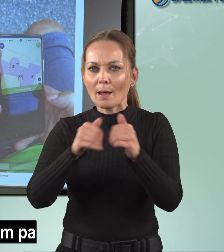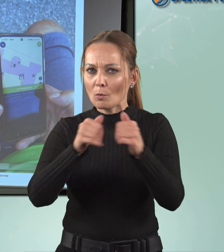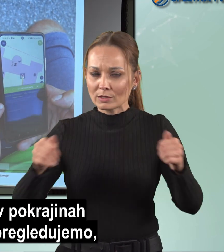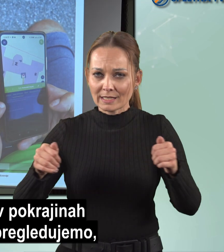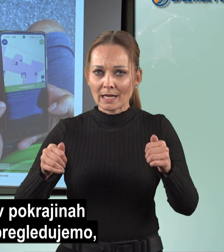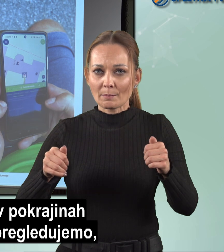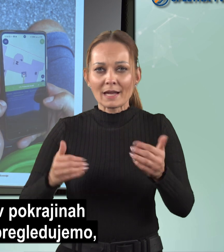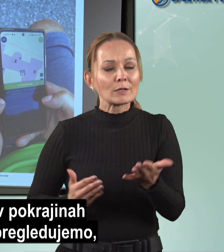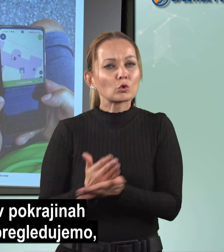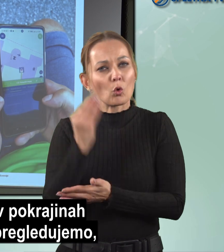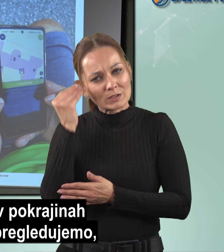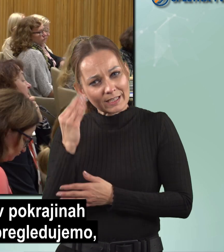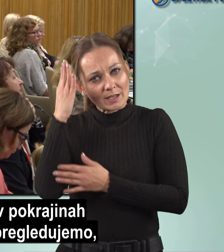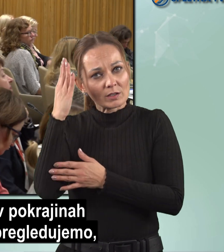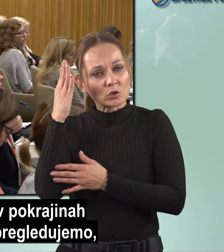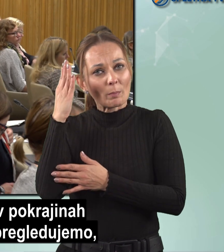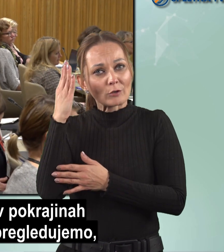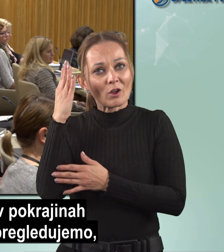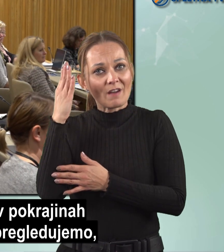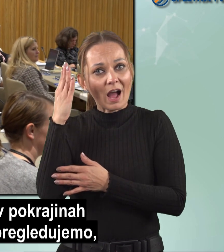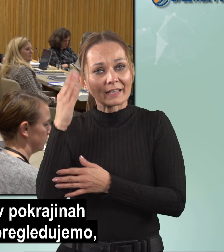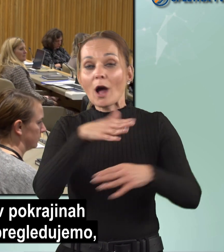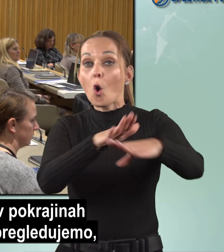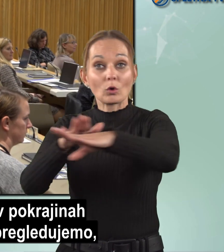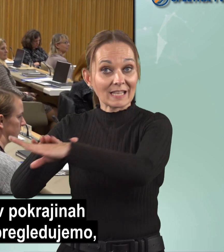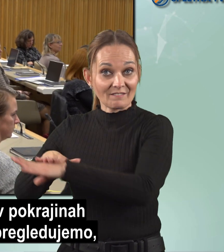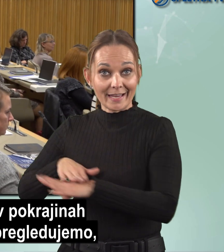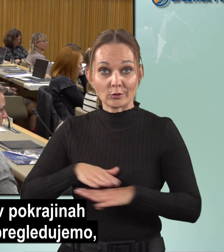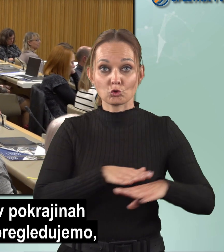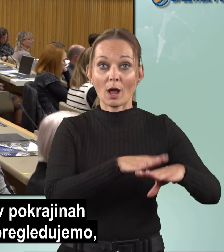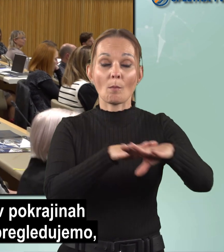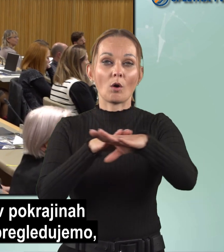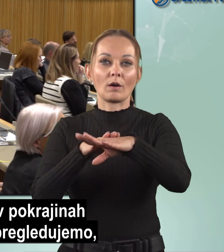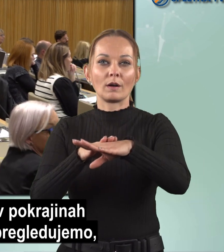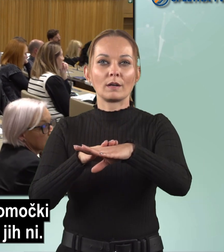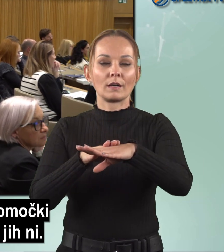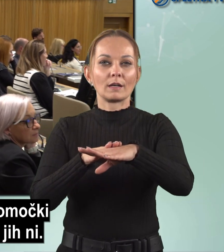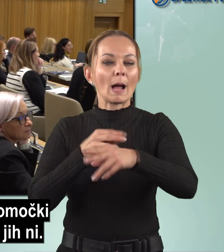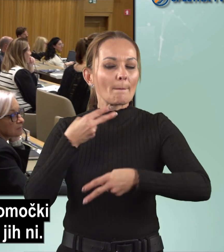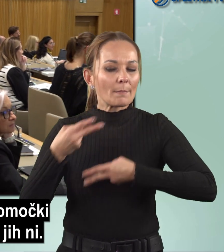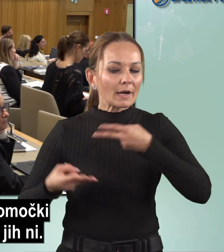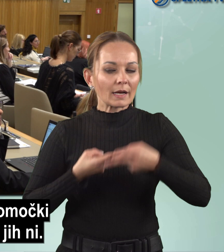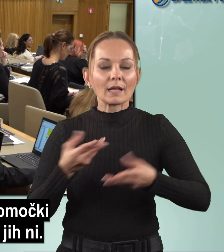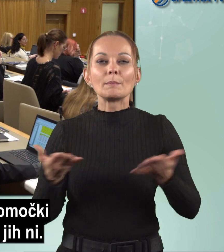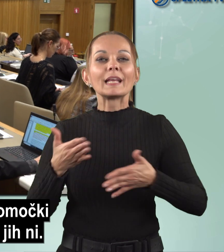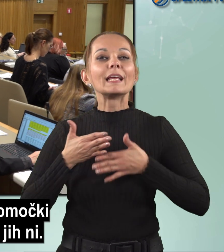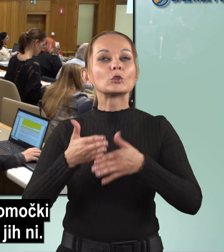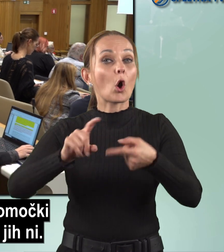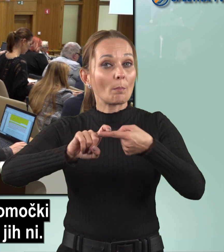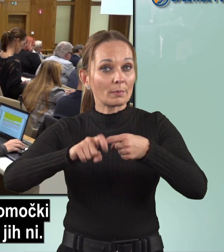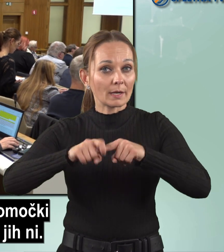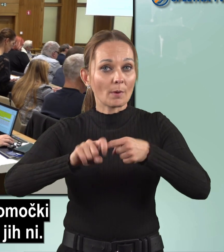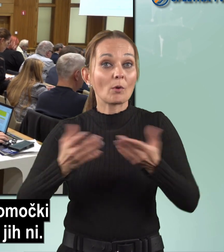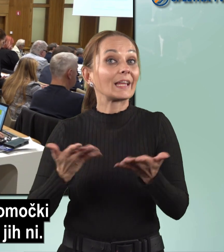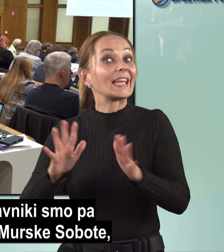skozi potem izobraževanja v pokrajinah ozaveščamo in pa pregledujemo, kje te pripomočki so in